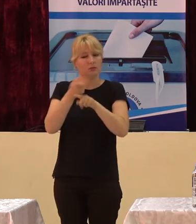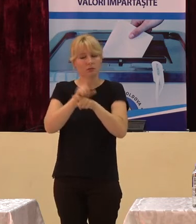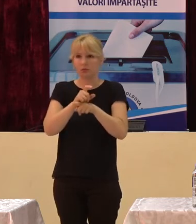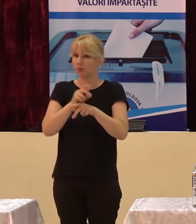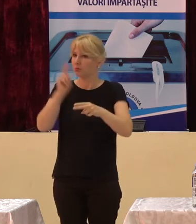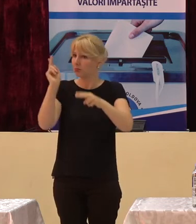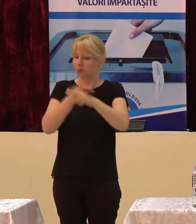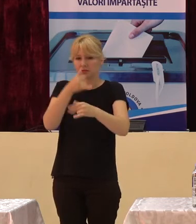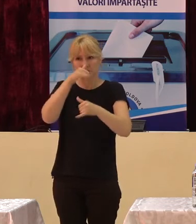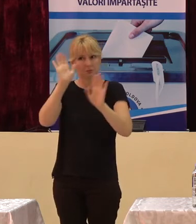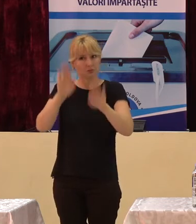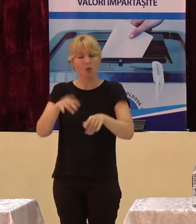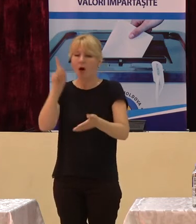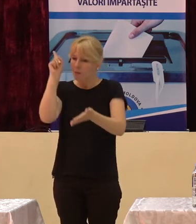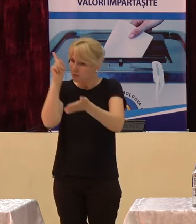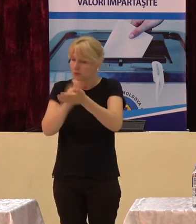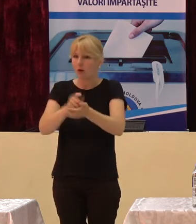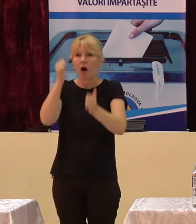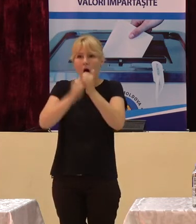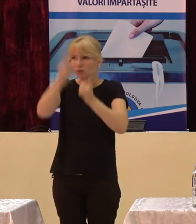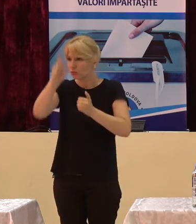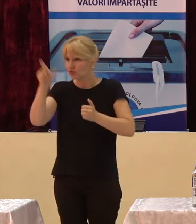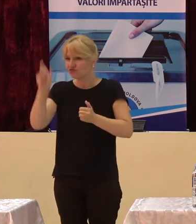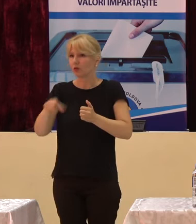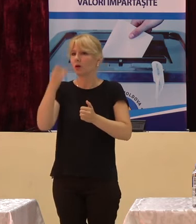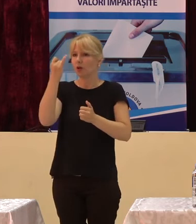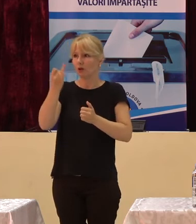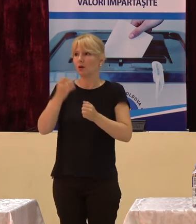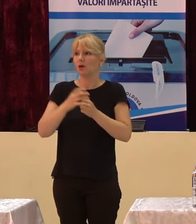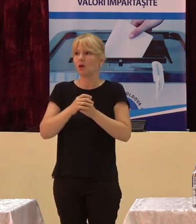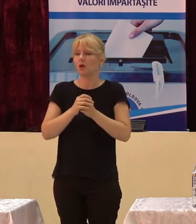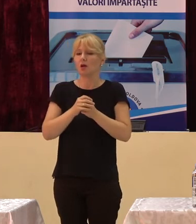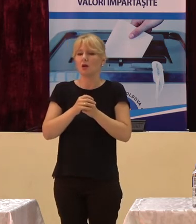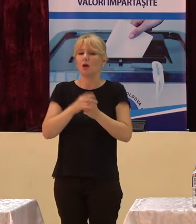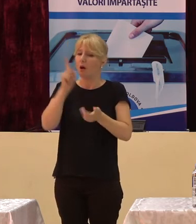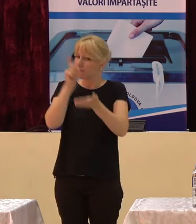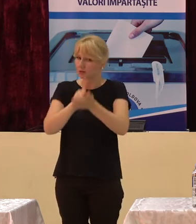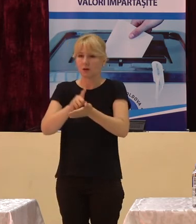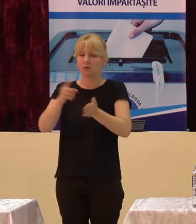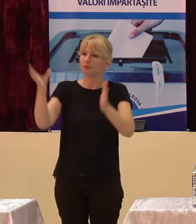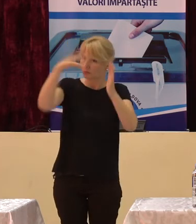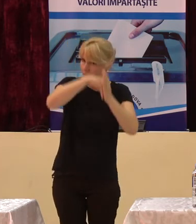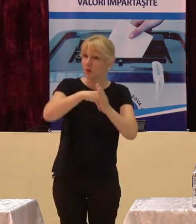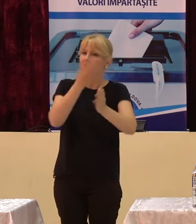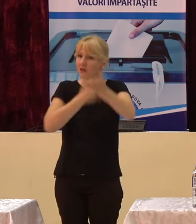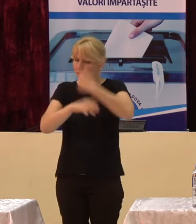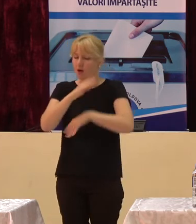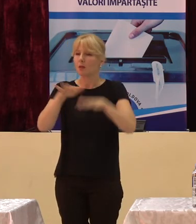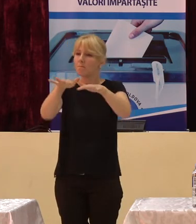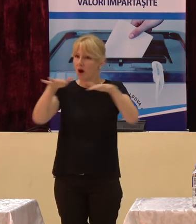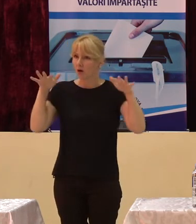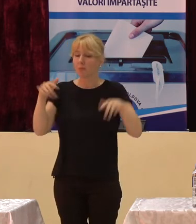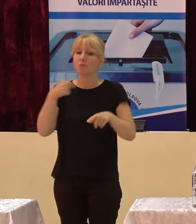indispensabil într-o societate. Toată lumea, toate categoriile și toate necesitățile trebuie reprezentate în Parlament. Noi optăm